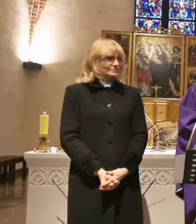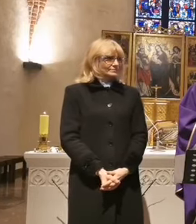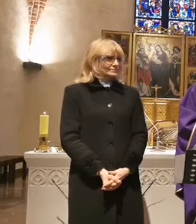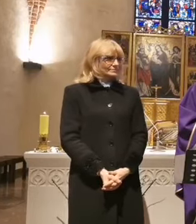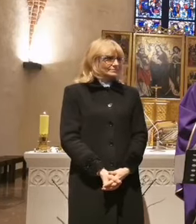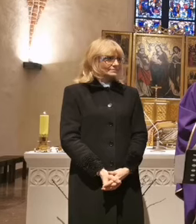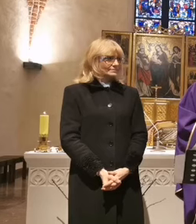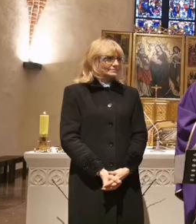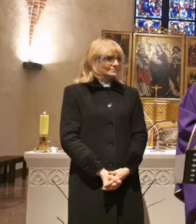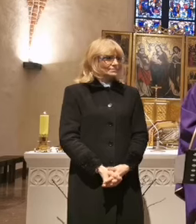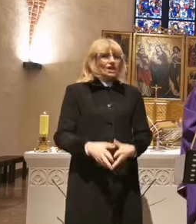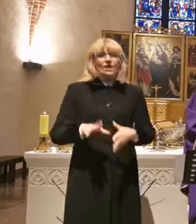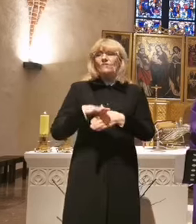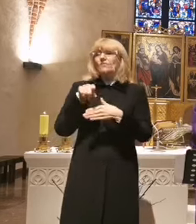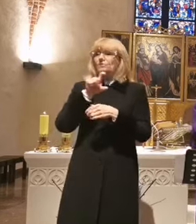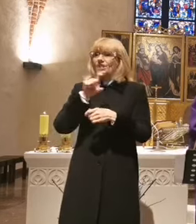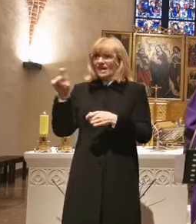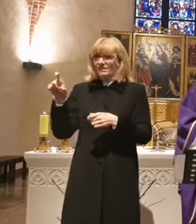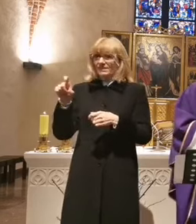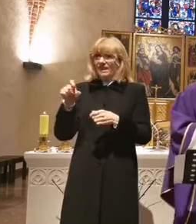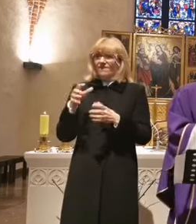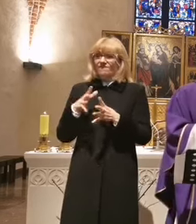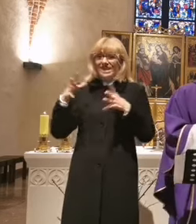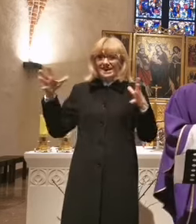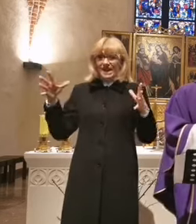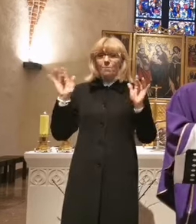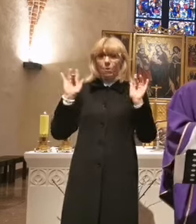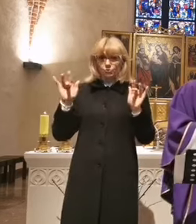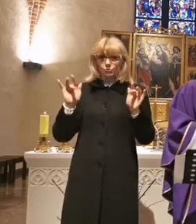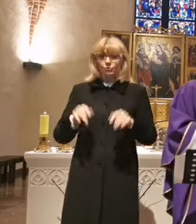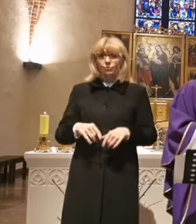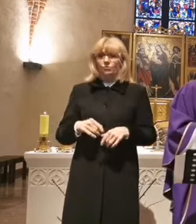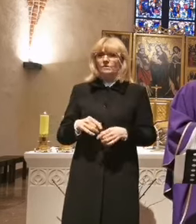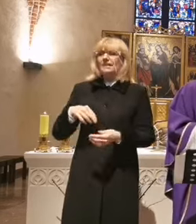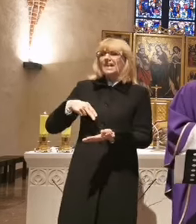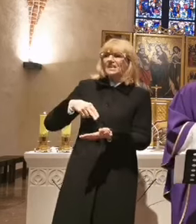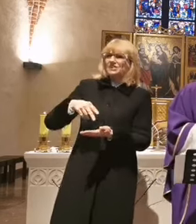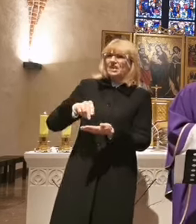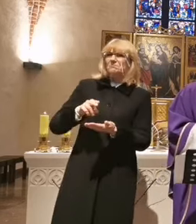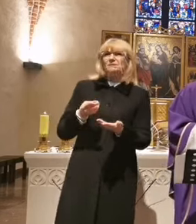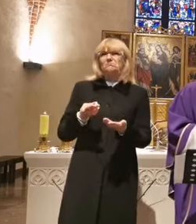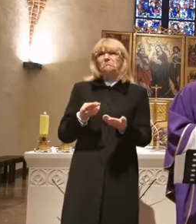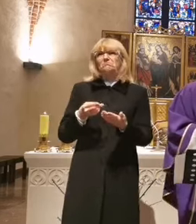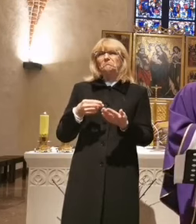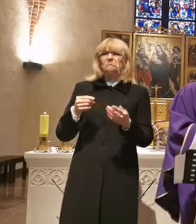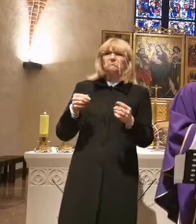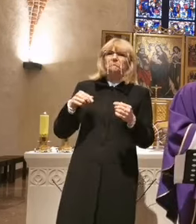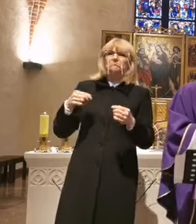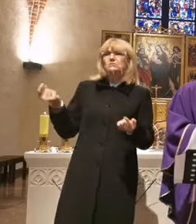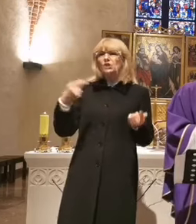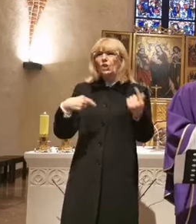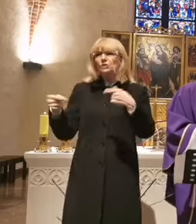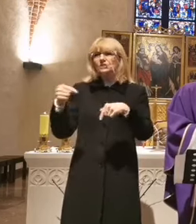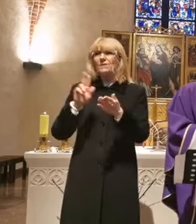Gesù risorto. W tym czasie Wielkiego Postu idziemy również na wizytę, na spotkanie z